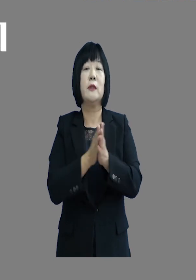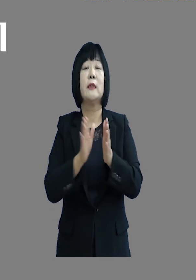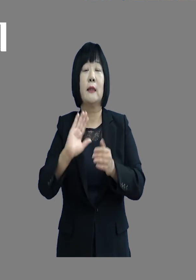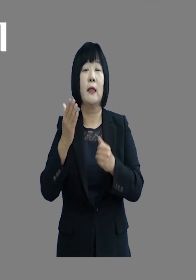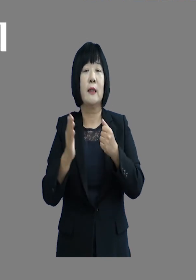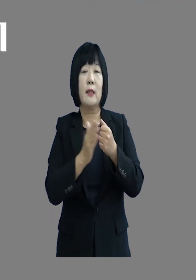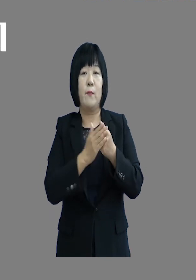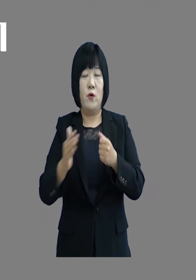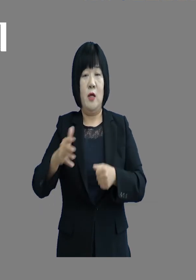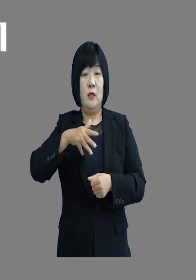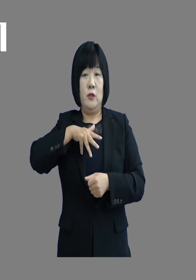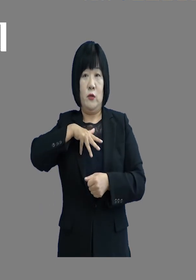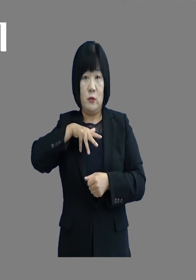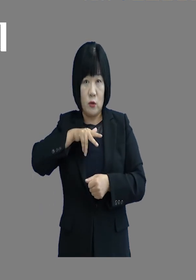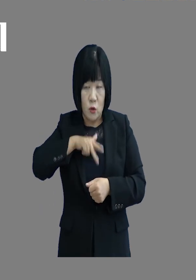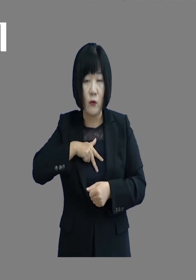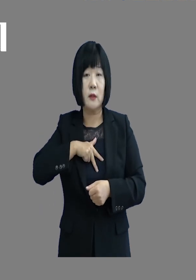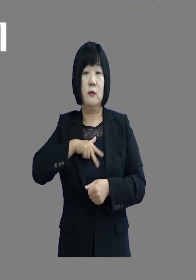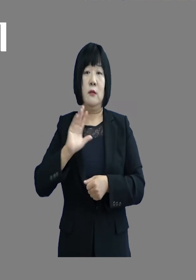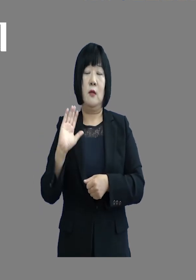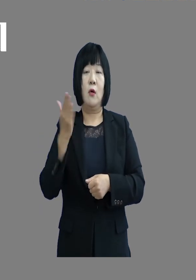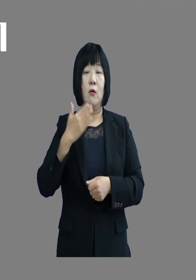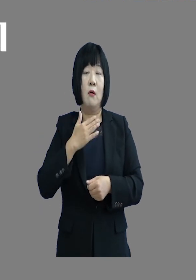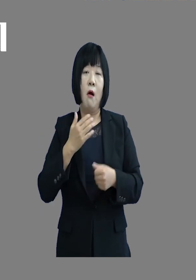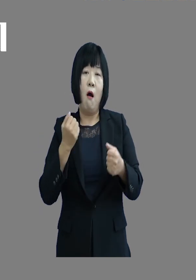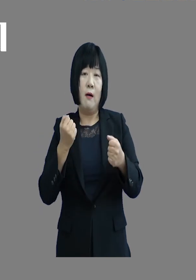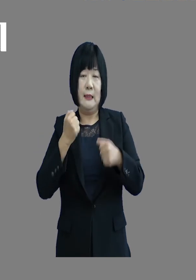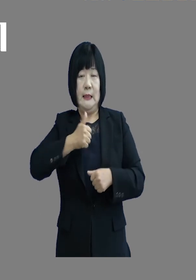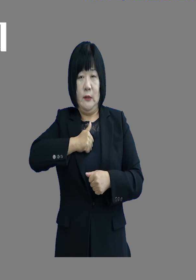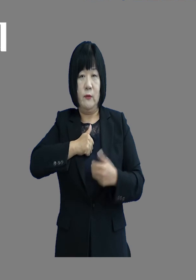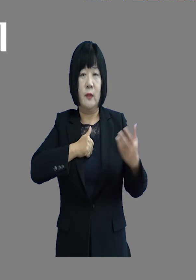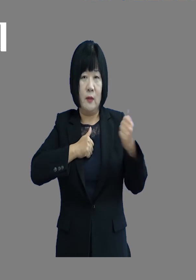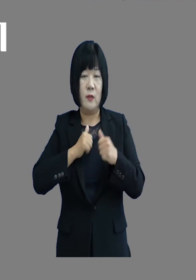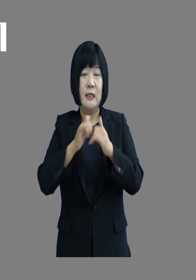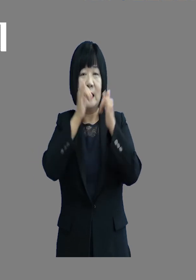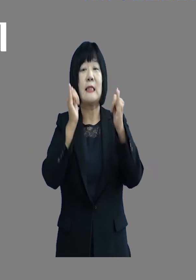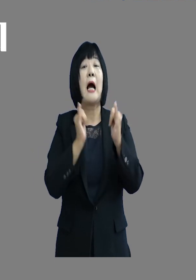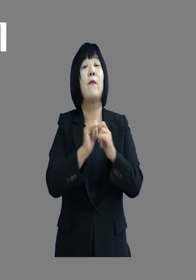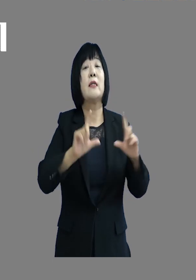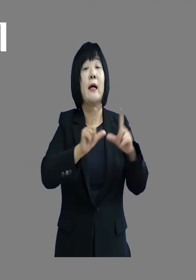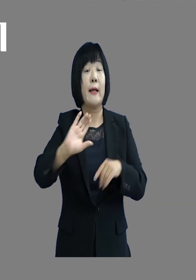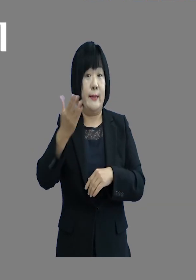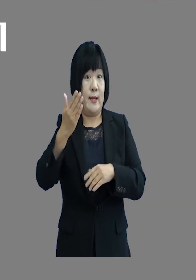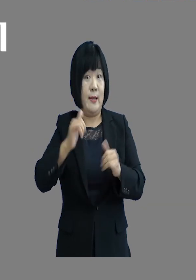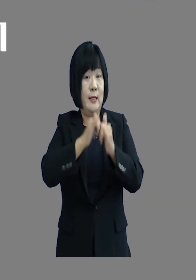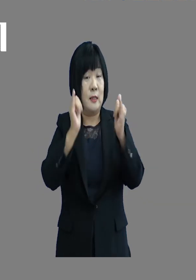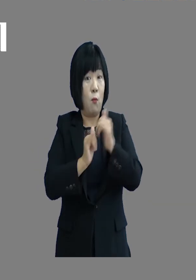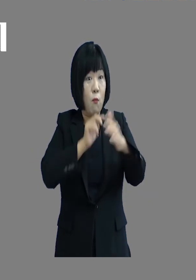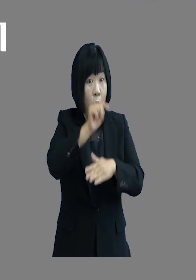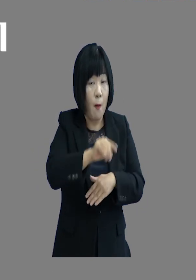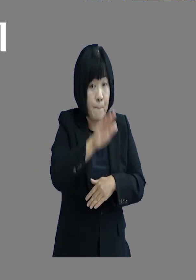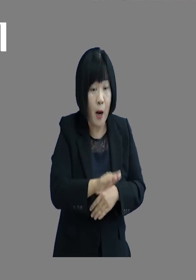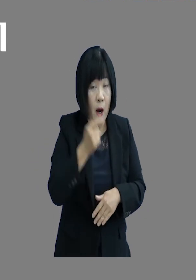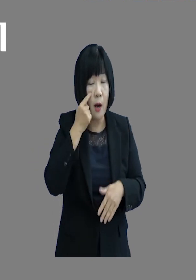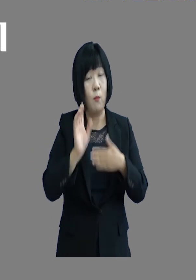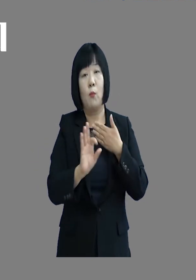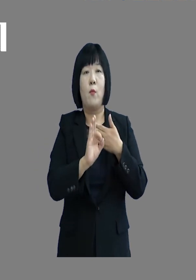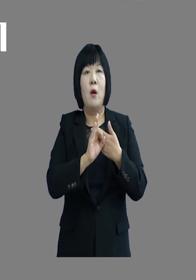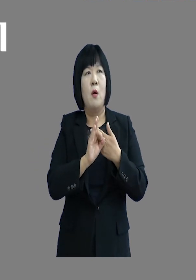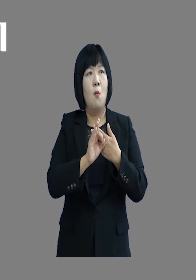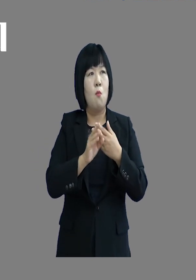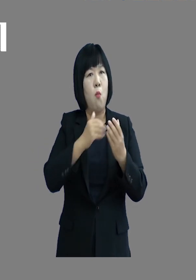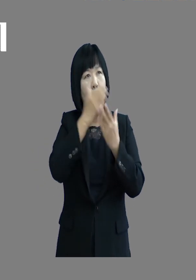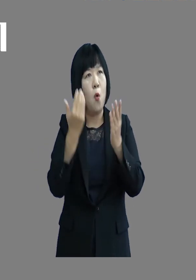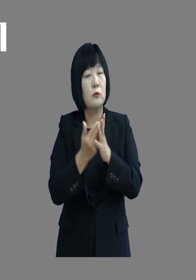정체성이 바로 서고 건강한 자존감을 가지고 사회에 나가게 되죠. 사회에 나가면 아니나 다를까 모든 사람들이 수어를 잘